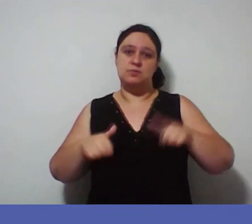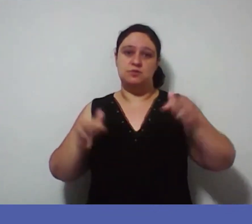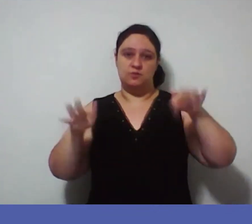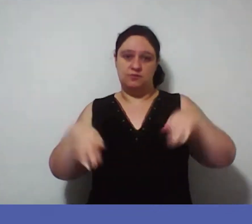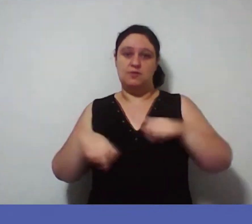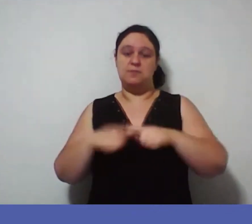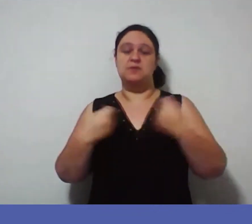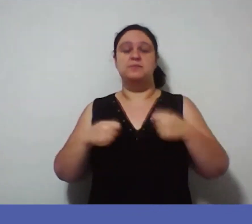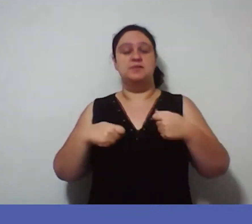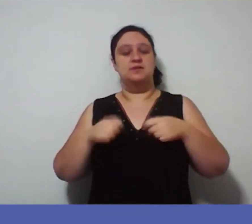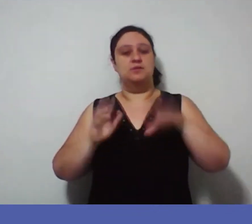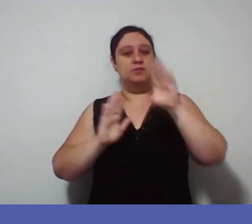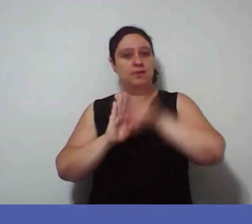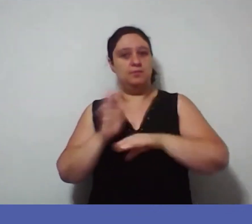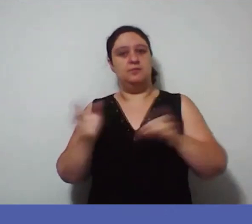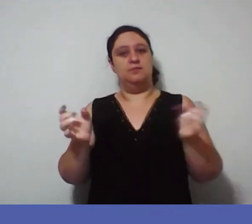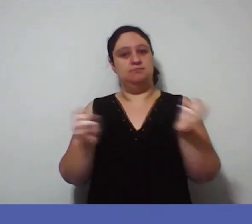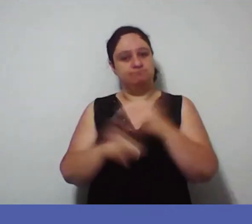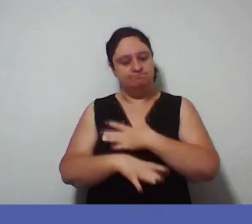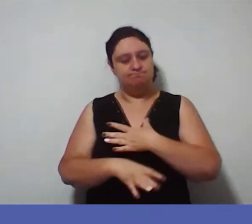lá.